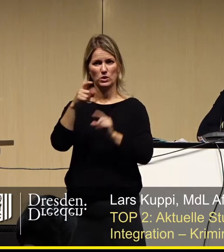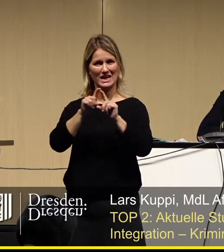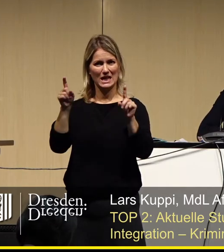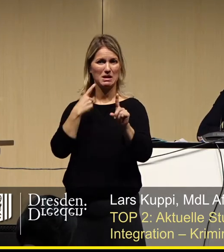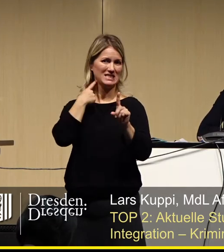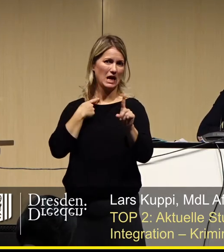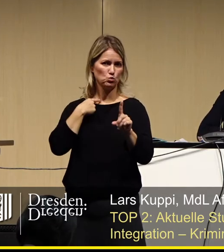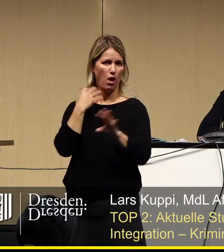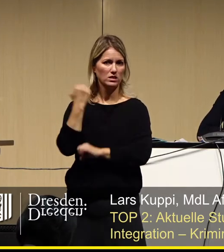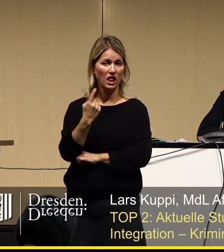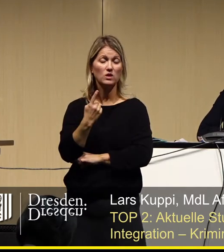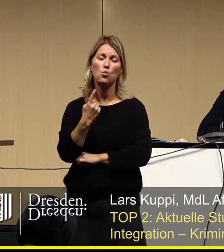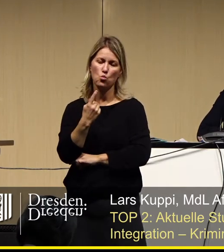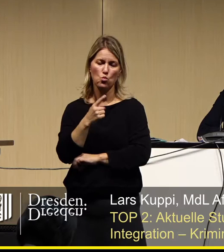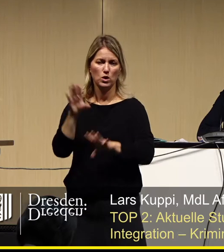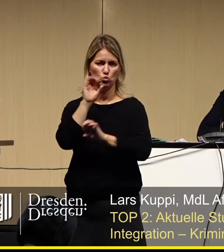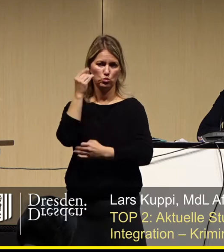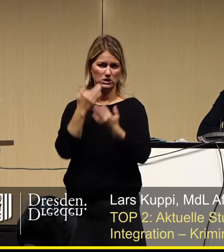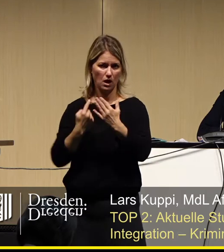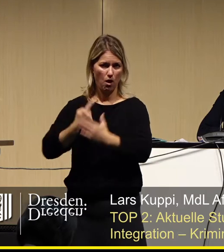die Dunkelziffer besonders hoch ist.